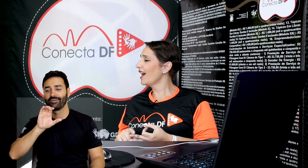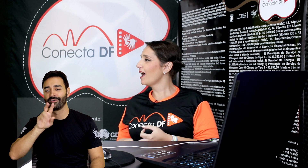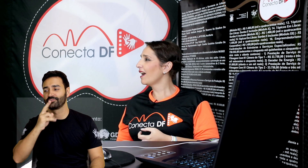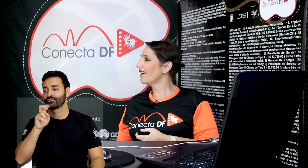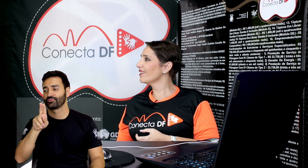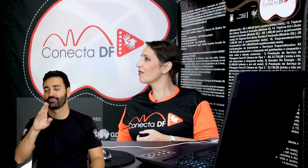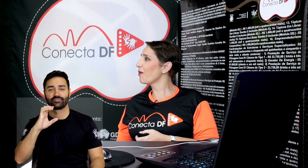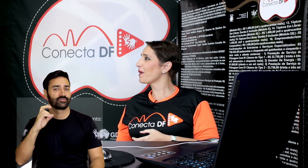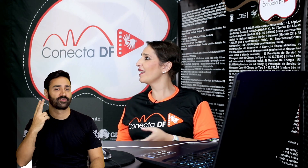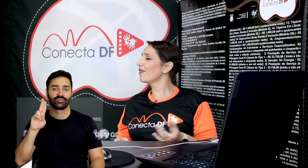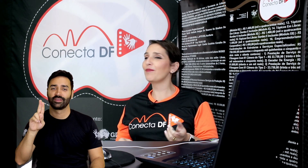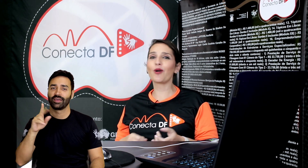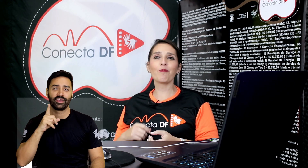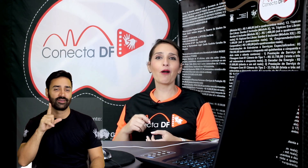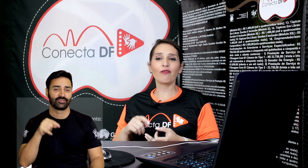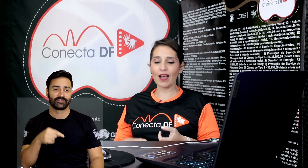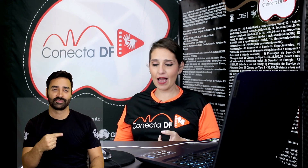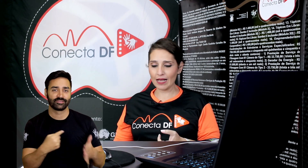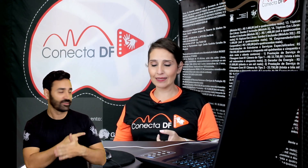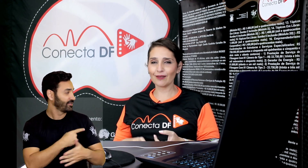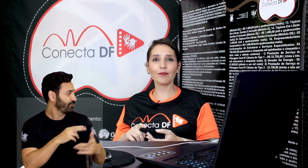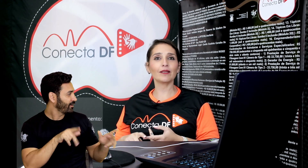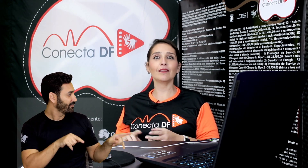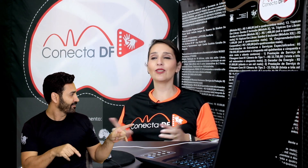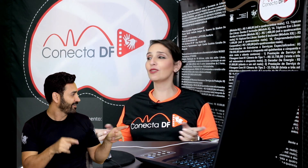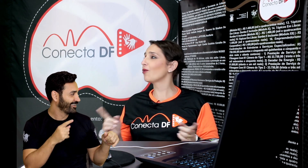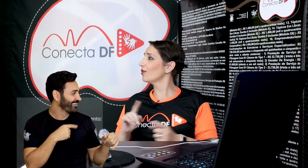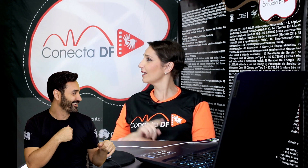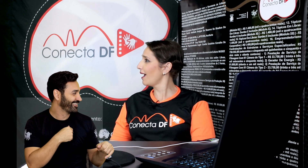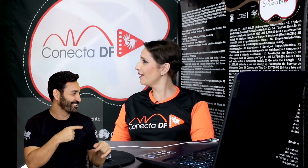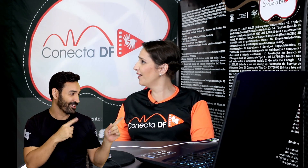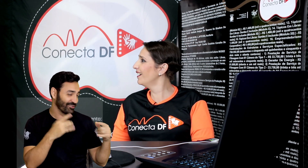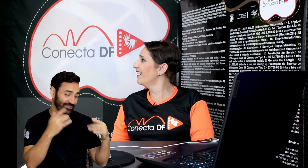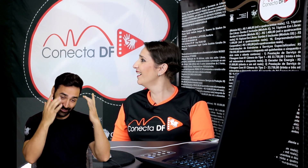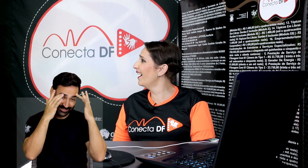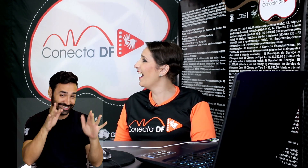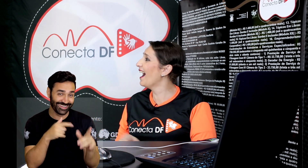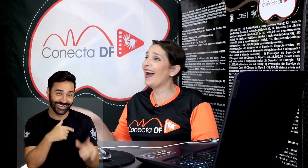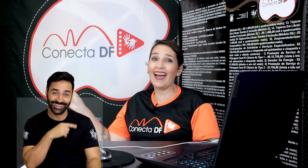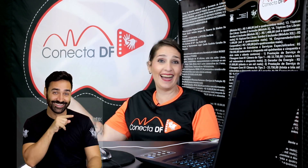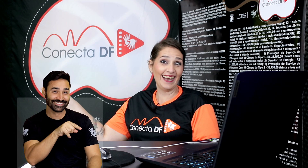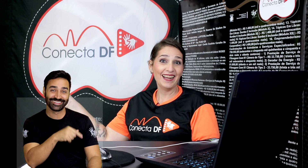abobrinha. Aí vai dizer, comprar legume, comprar alface. Não é não? Gente, é o contrário.